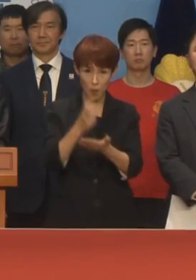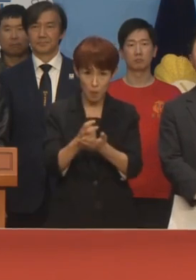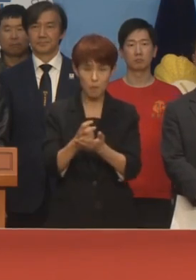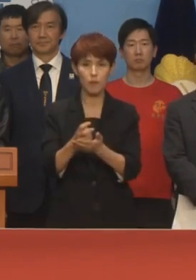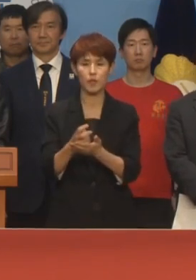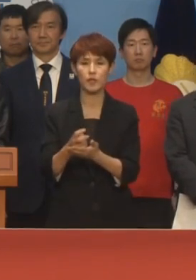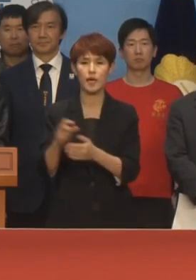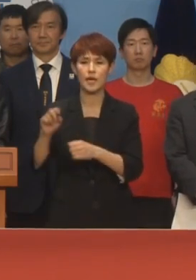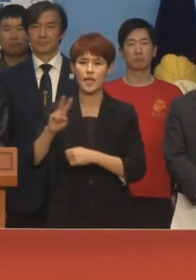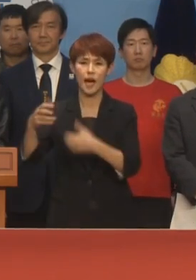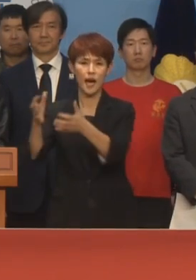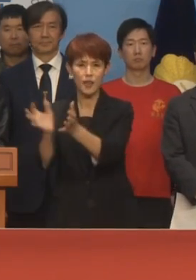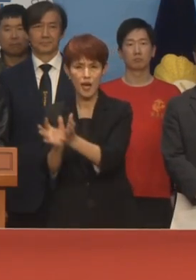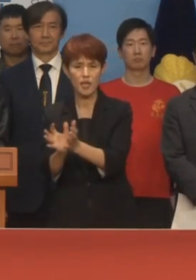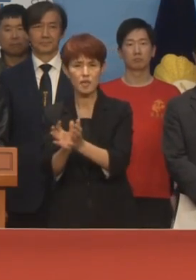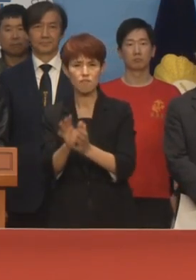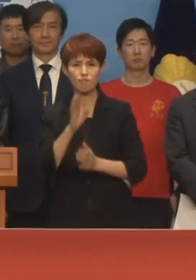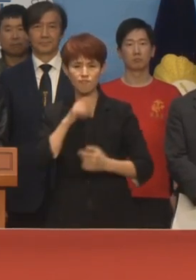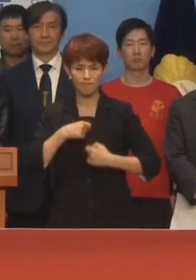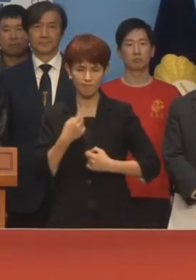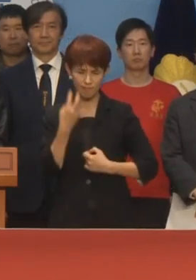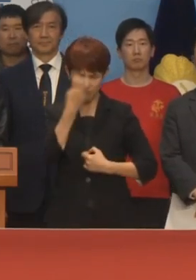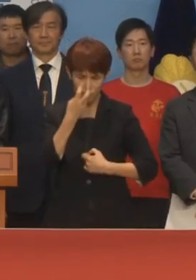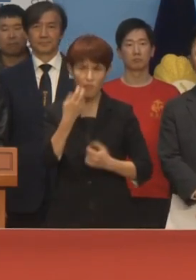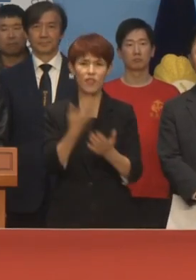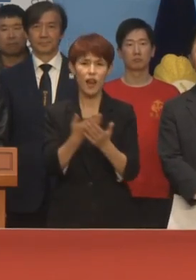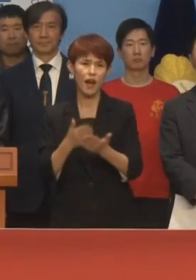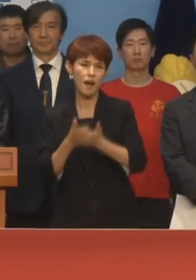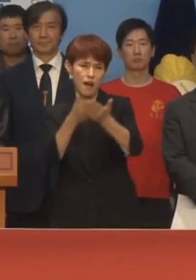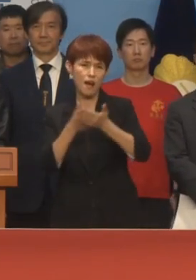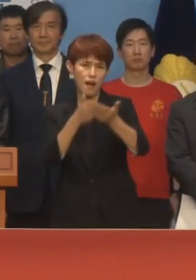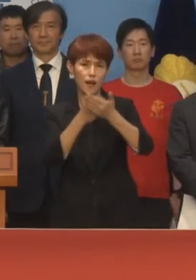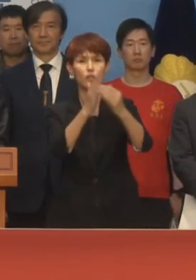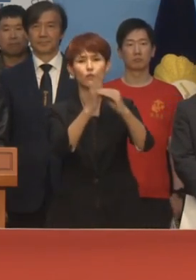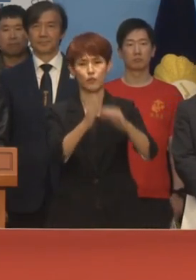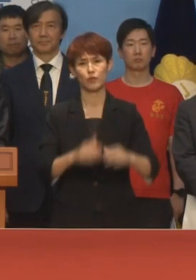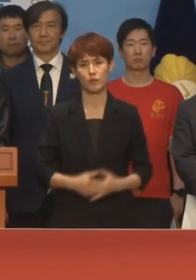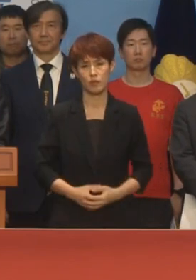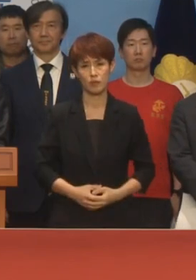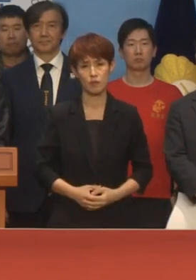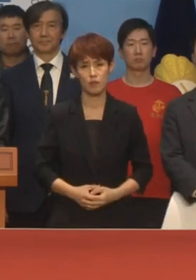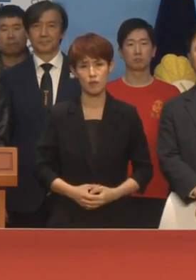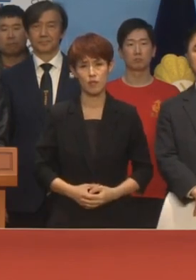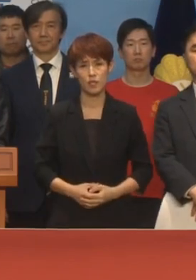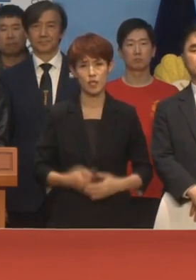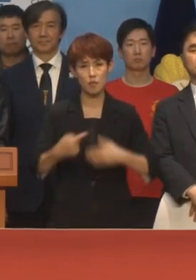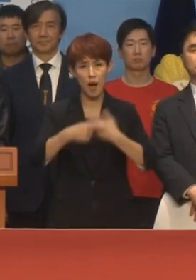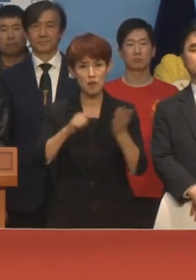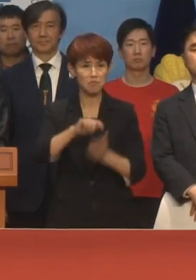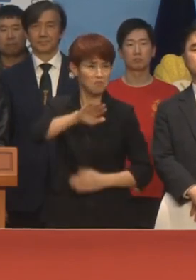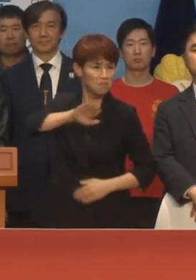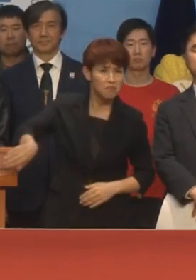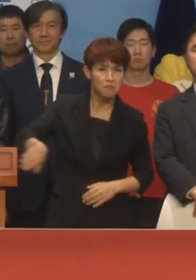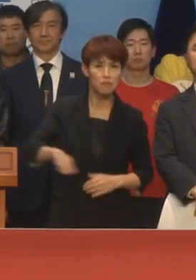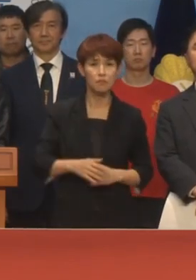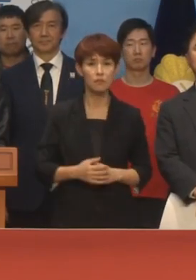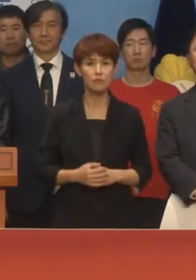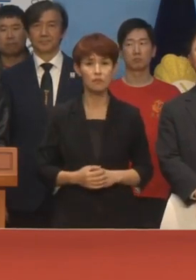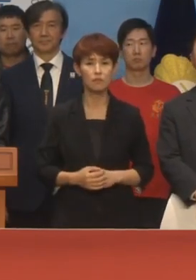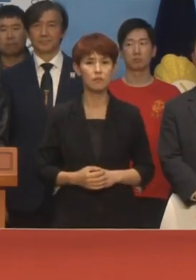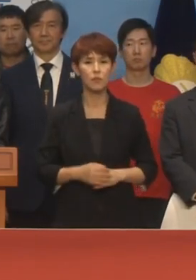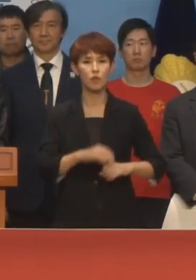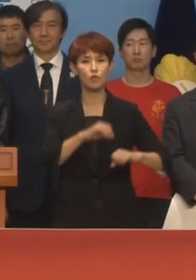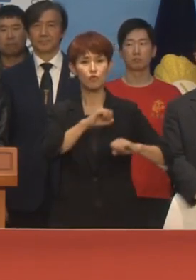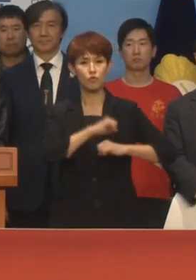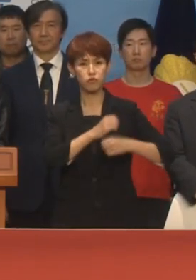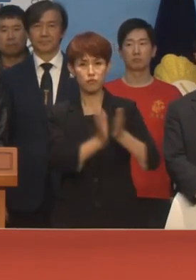계속 진상규명을 위해 가지고 통과시켜달라고 이야기하고 있는 것입니다. 이 간절한 마음을 외면하고 어떻게